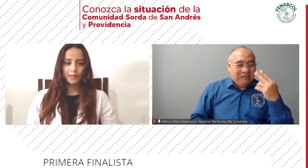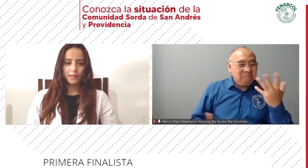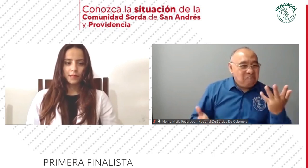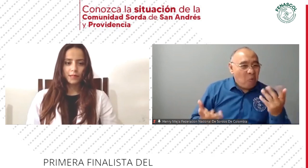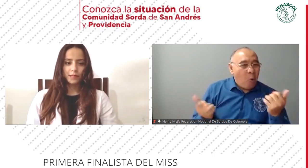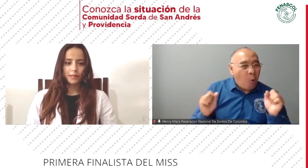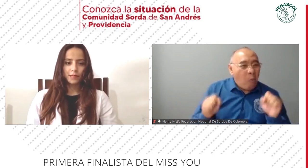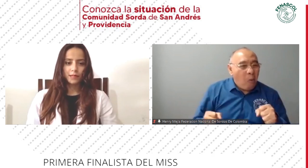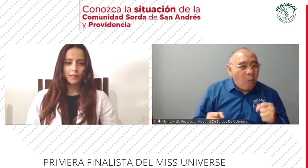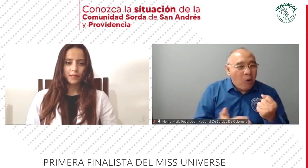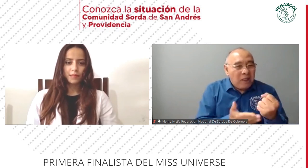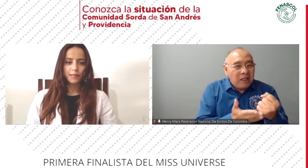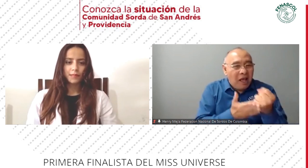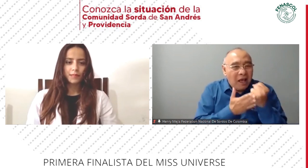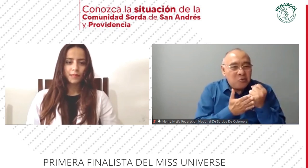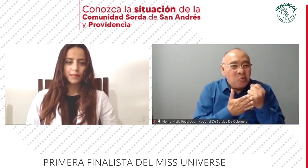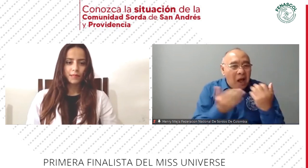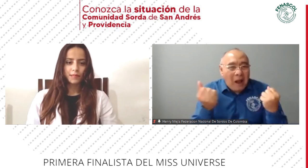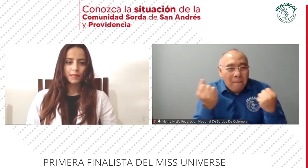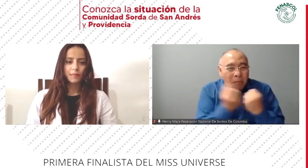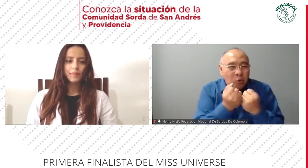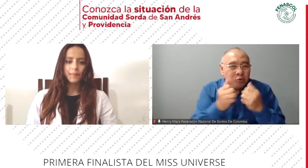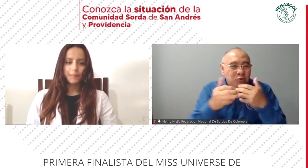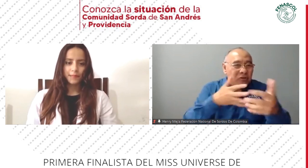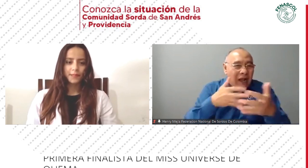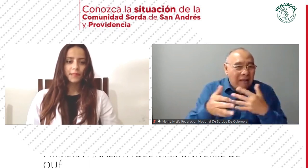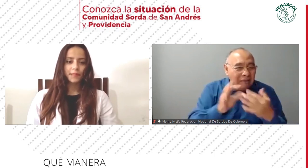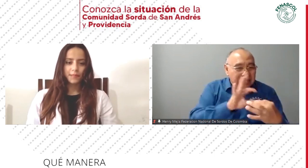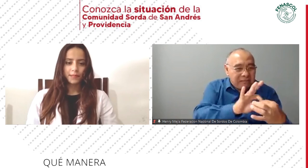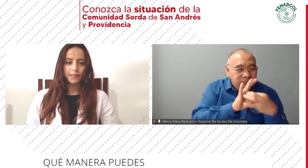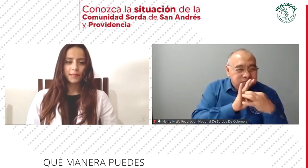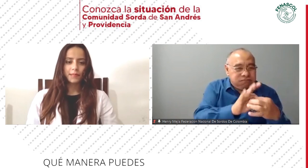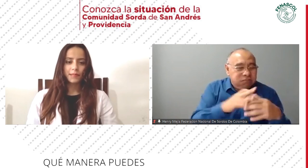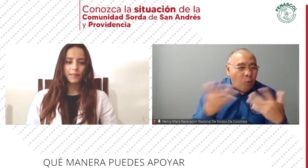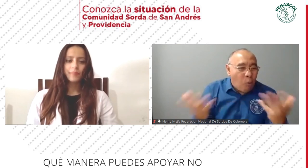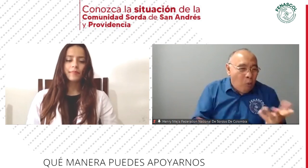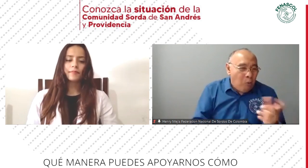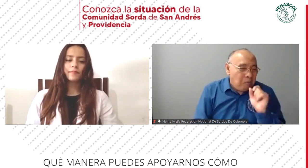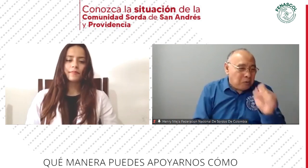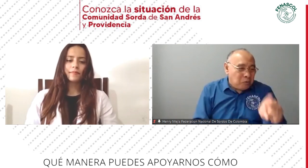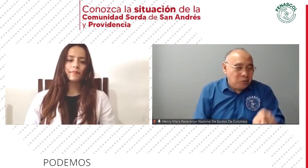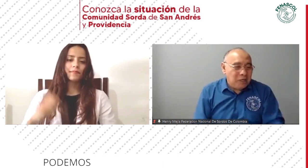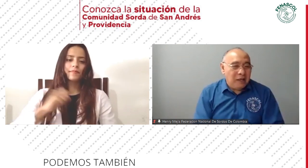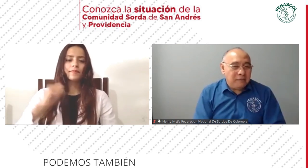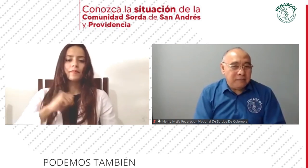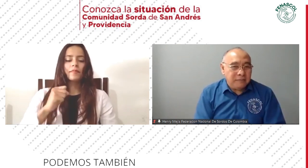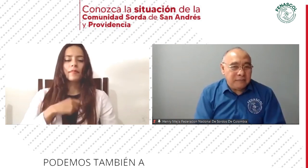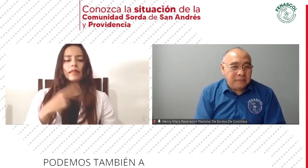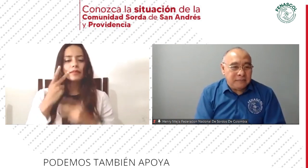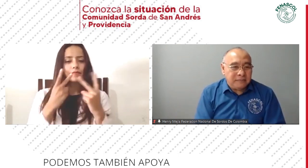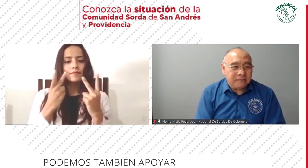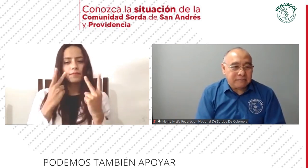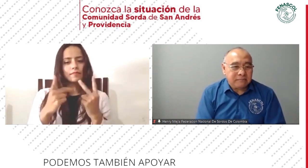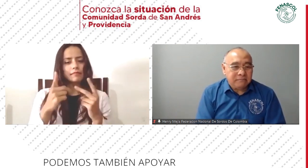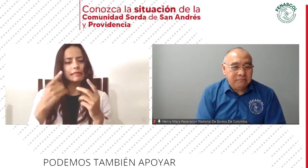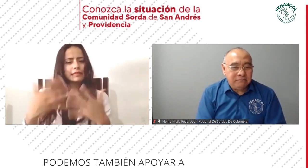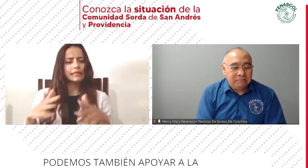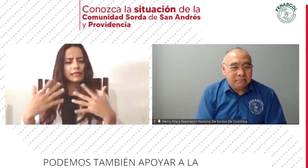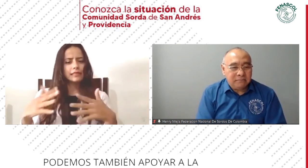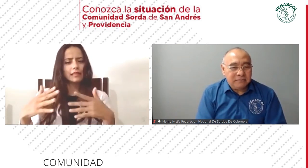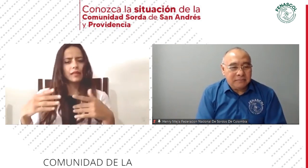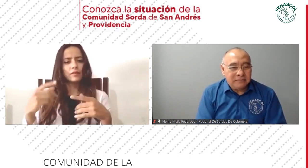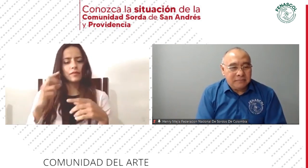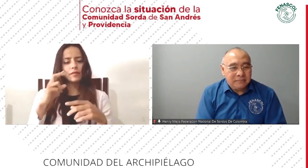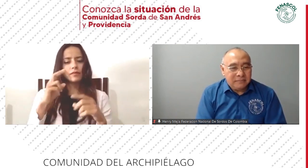del miss universe de qué manera puedes apoyarnos como podemos también apoyar a la